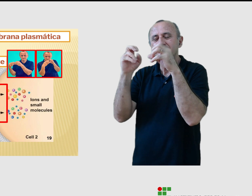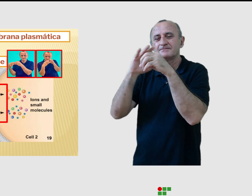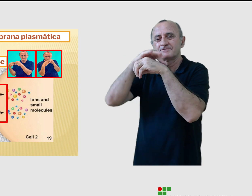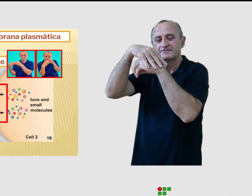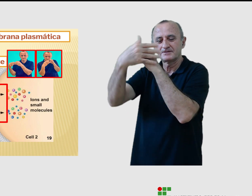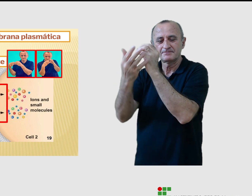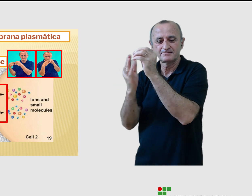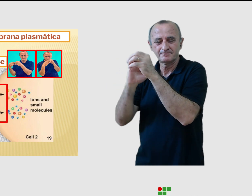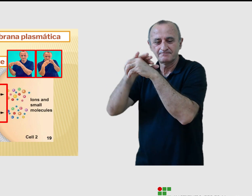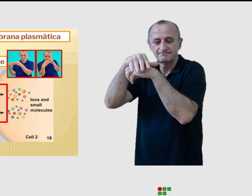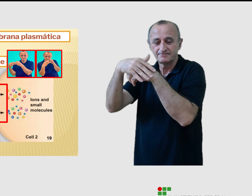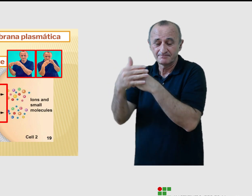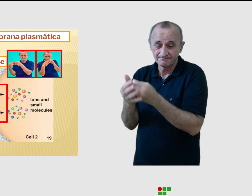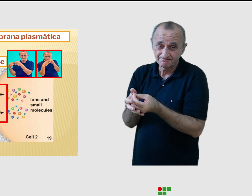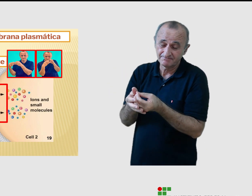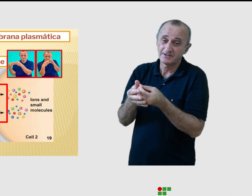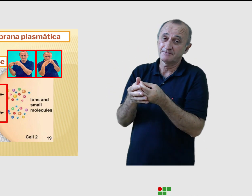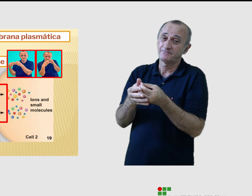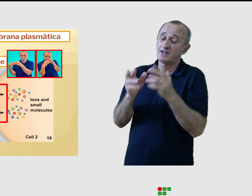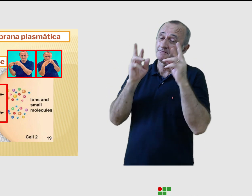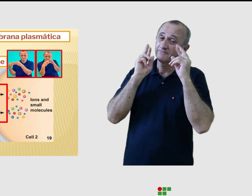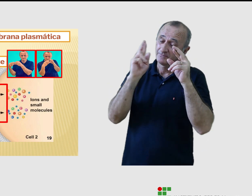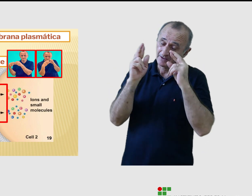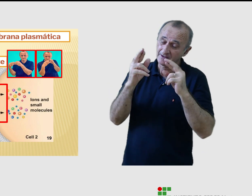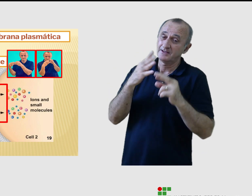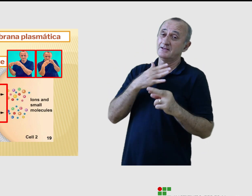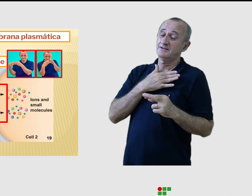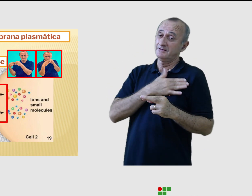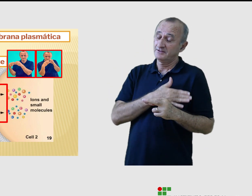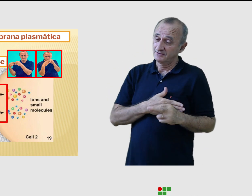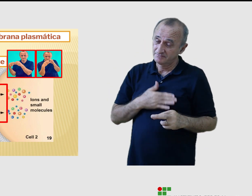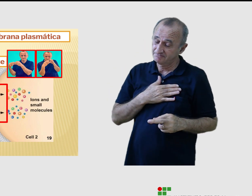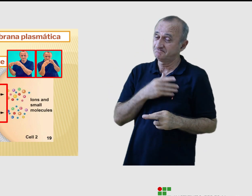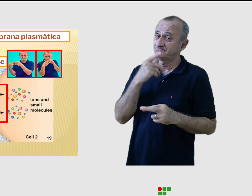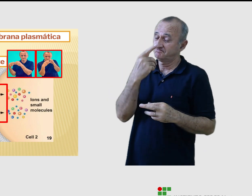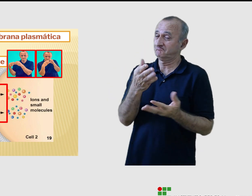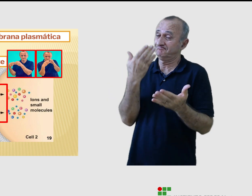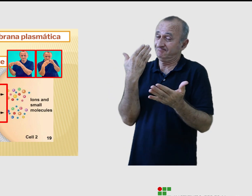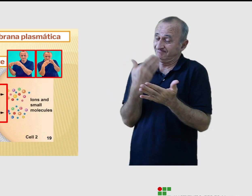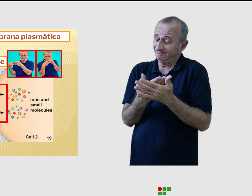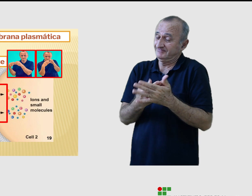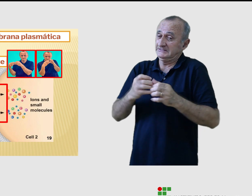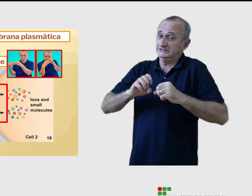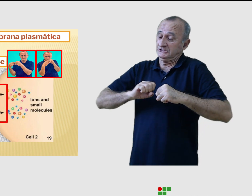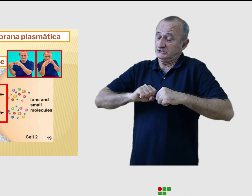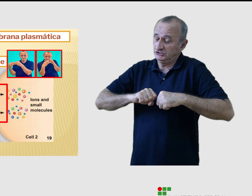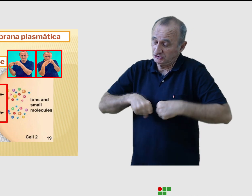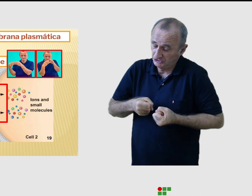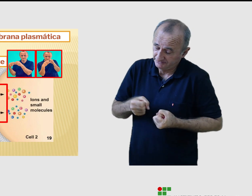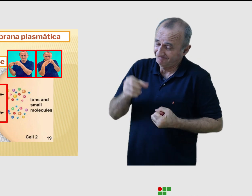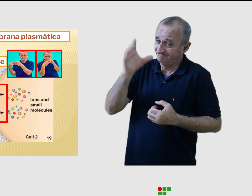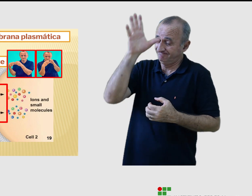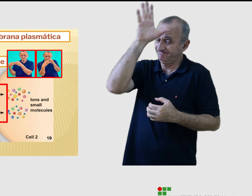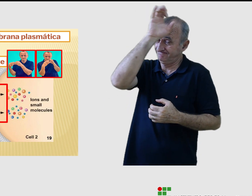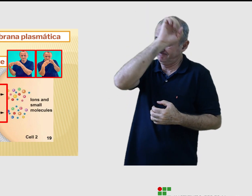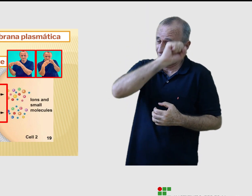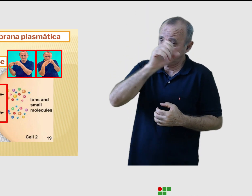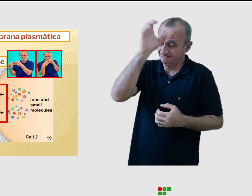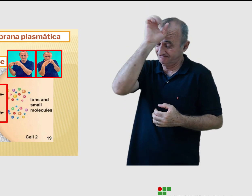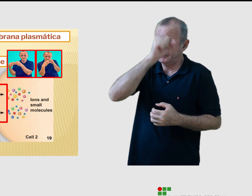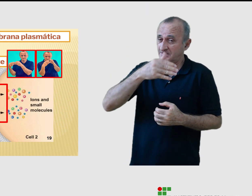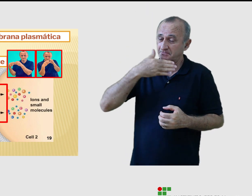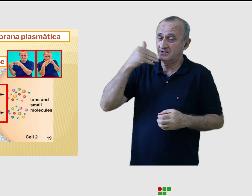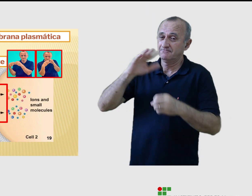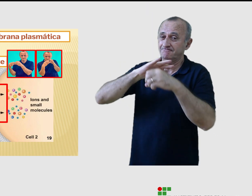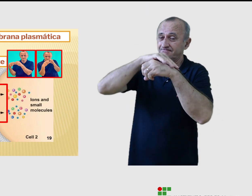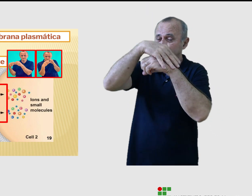aqui o nosso assunto da membrana plasmática. Então, espero que vocês tenham gostado da nossa